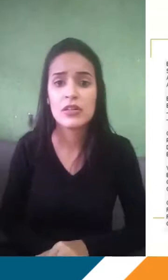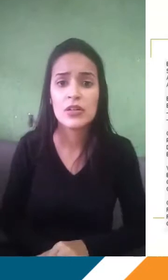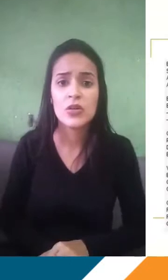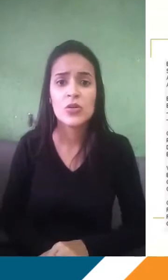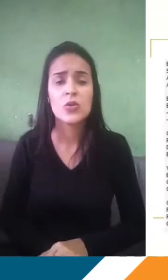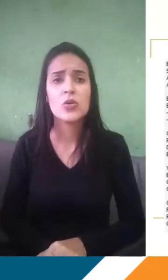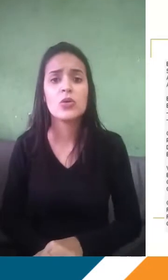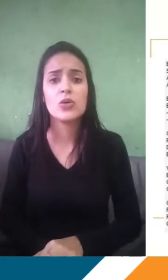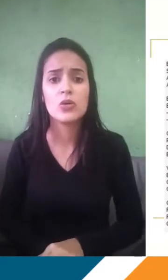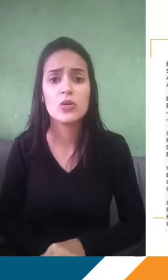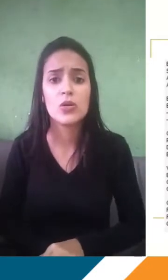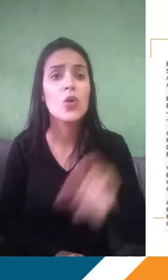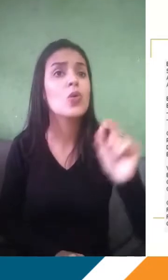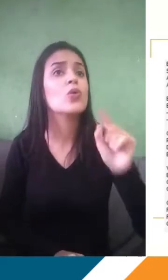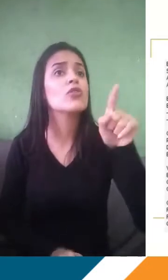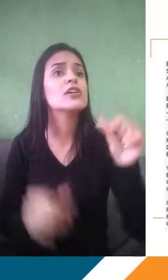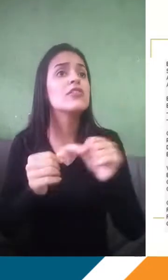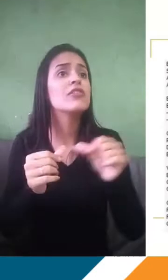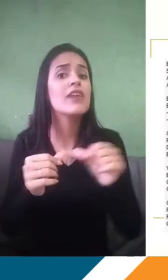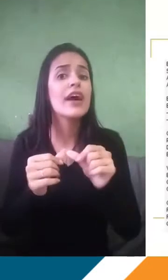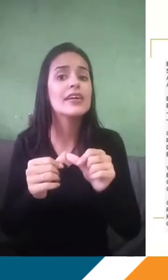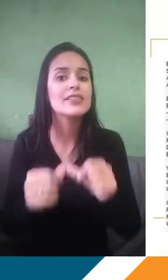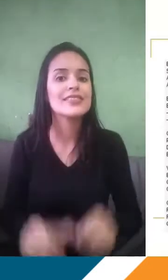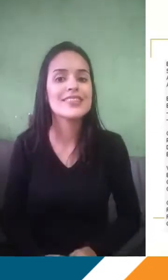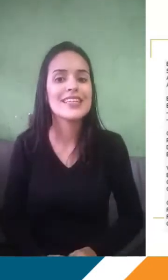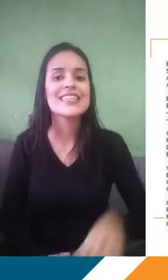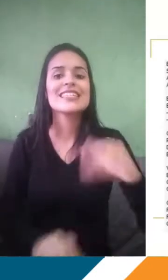de frio, sapo cururu, da beira do rio.